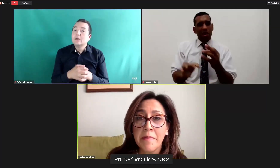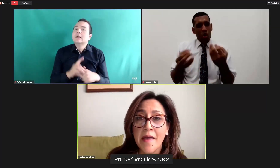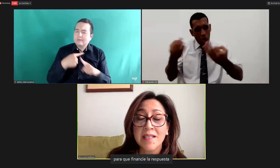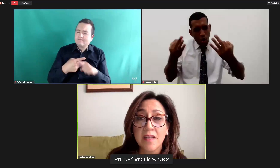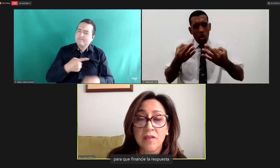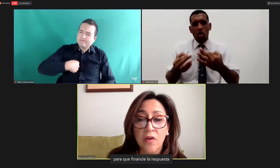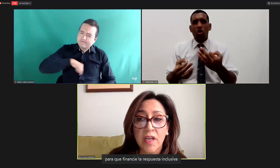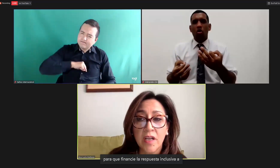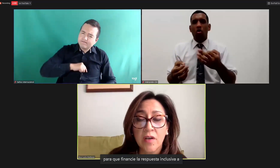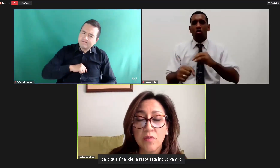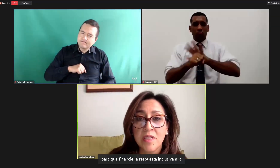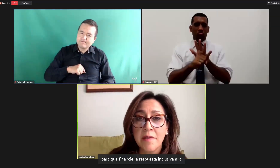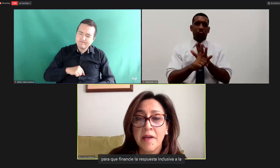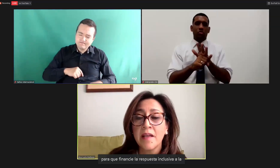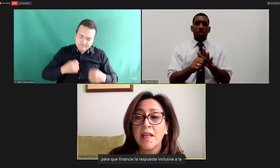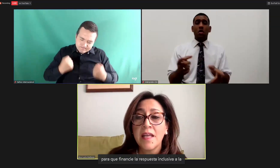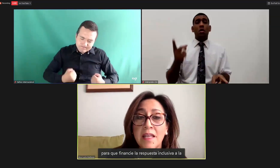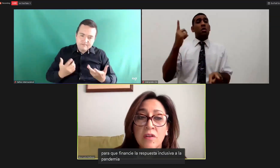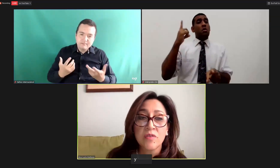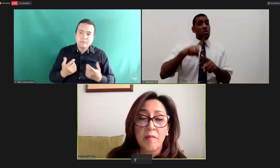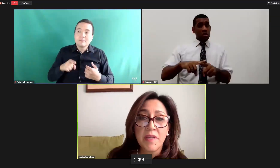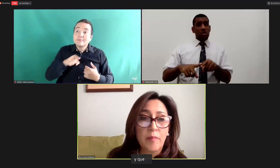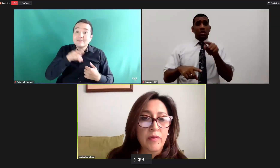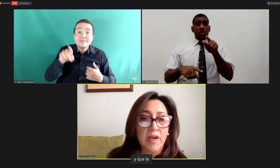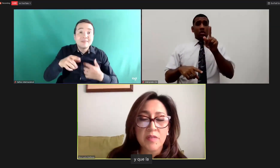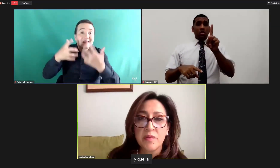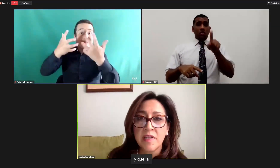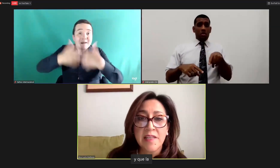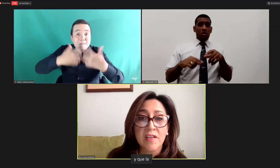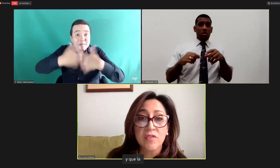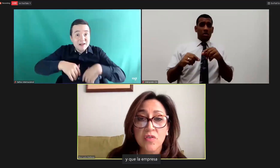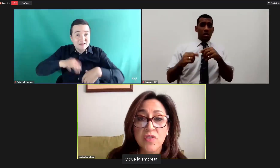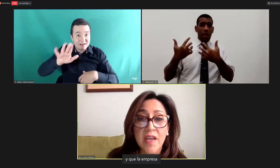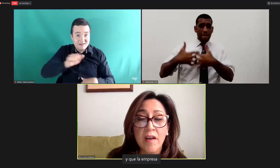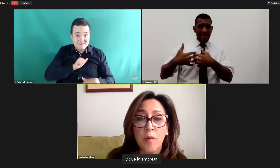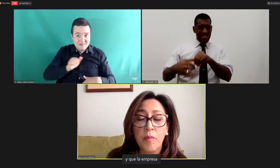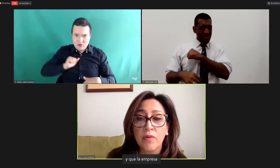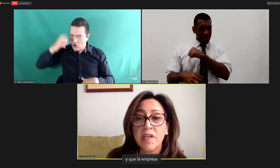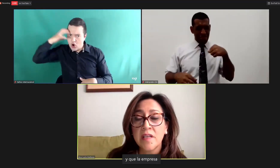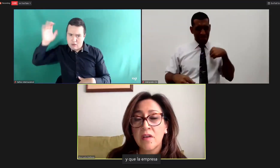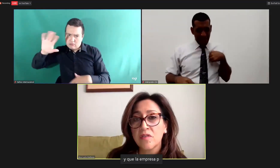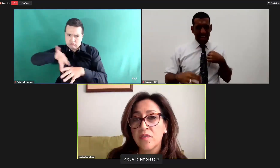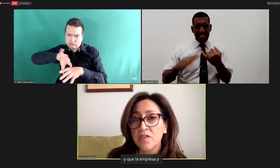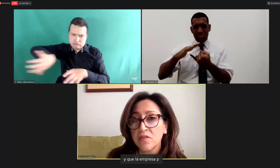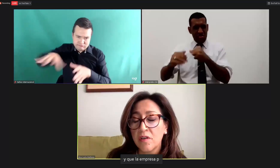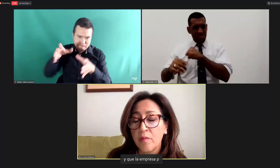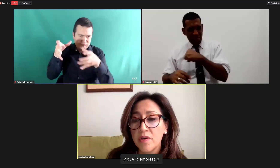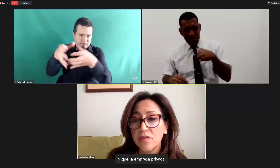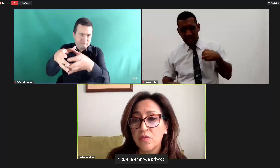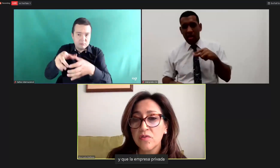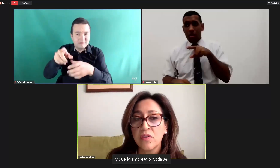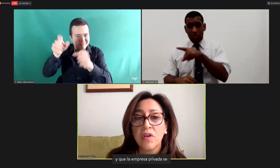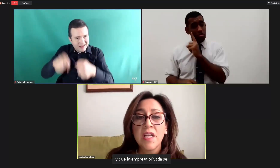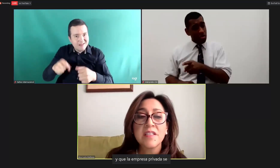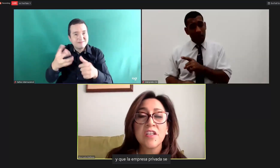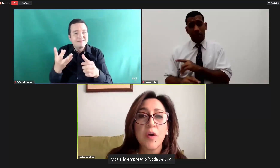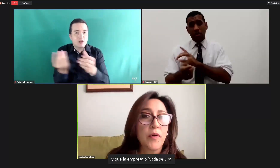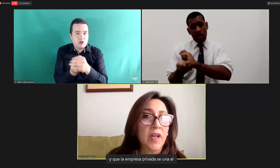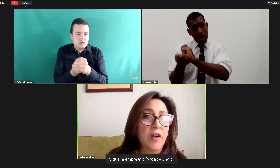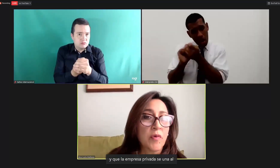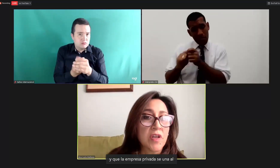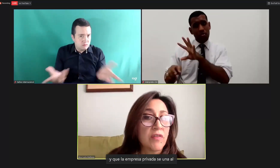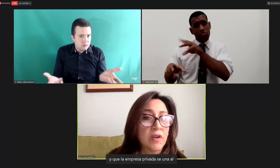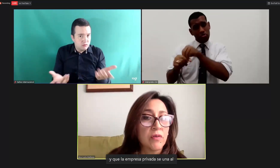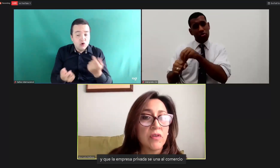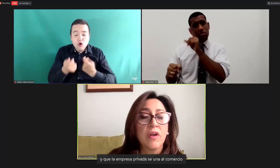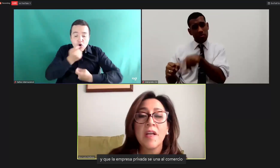empresa privada se torne inclusiva, no solamente por una responsabilidad social o por unirse a los esfuerzos del comercio justo, sino